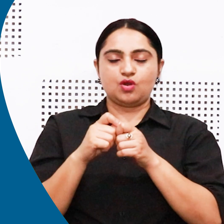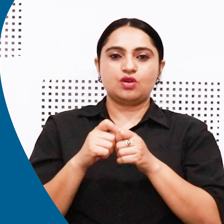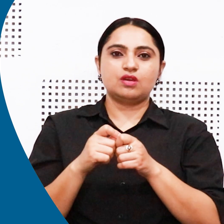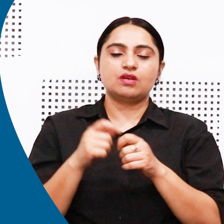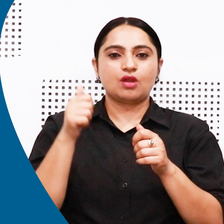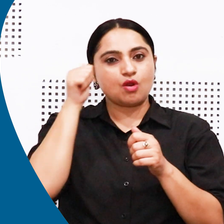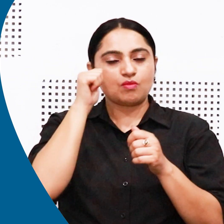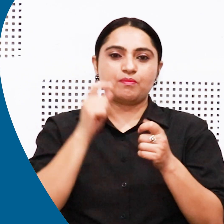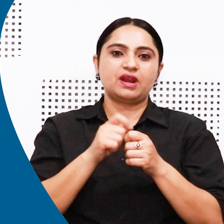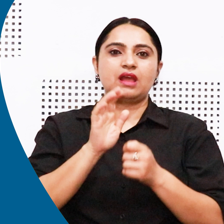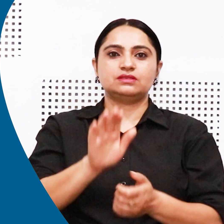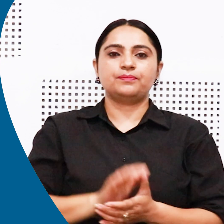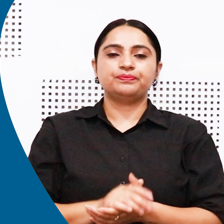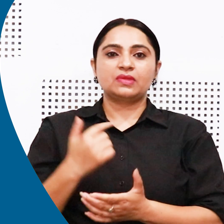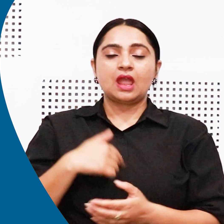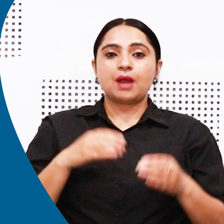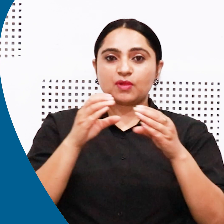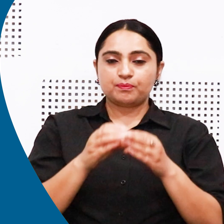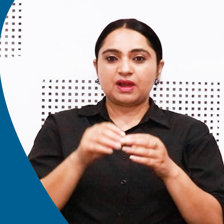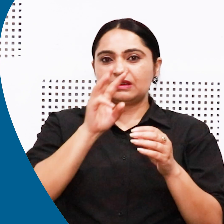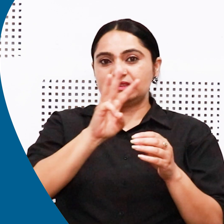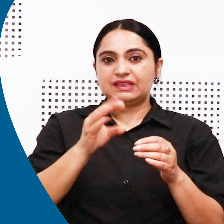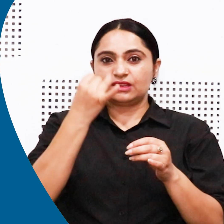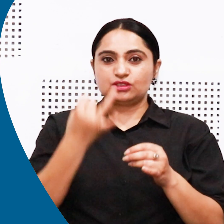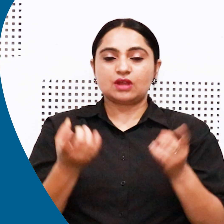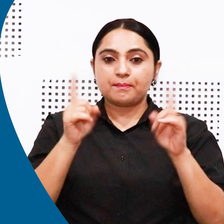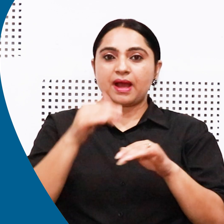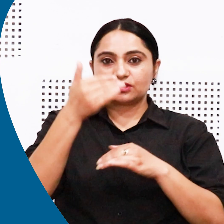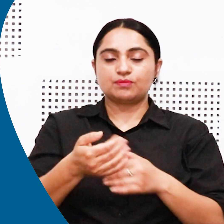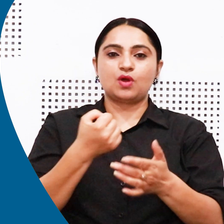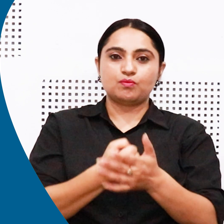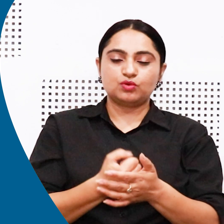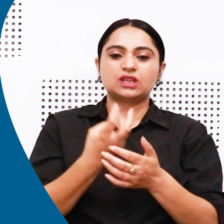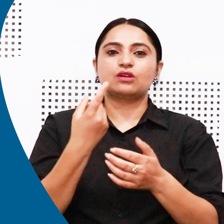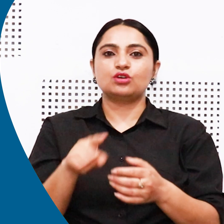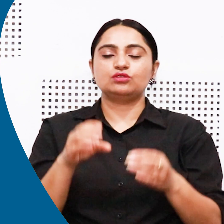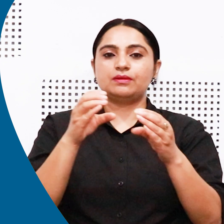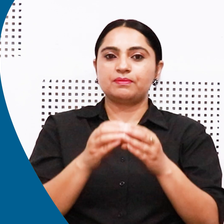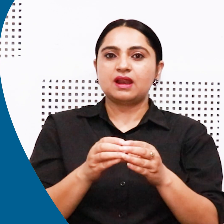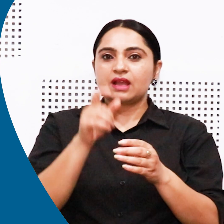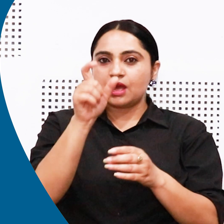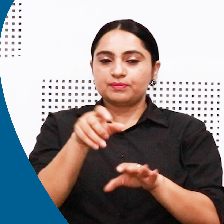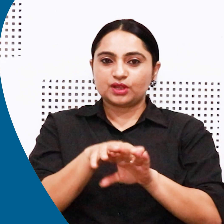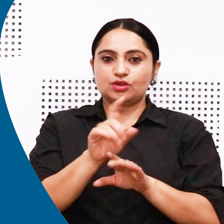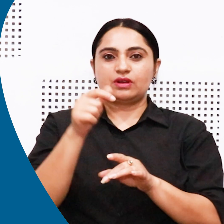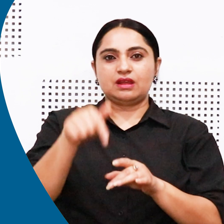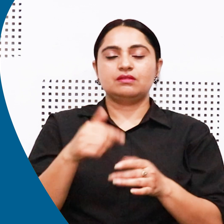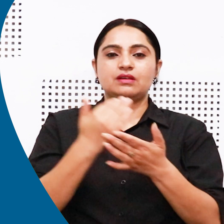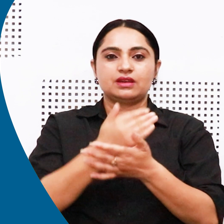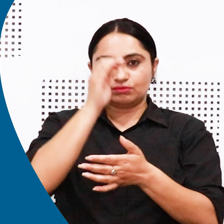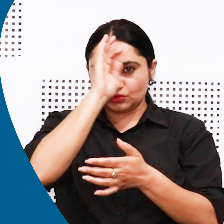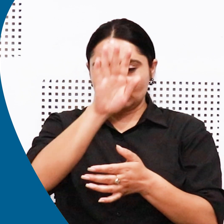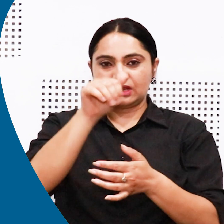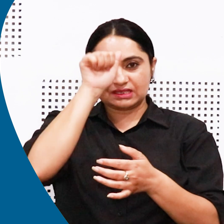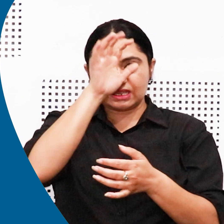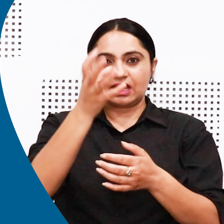भएको छ। कार्यक्रम हाम्रो पालिकाको 33औं भागसम्म आइपुग्दा कतिपय पालिकावासीका लागि यो कार्यक्रम सूचना,